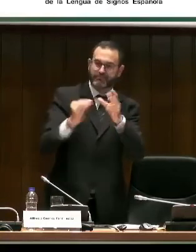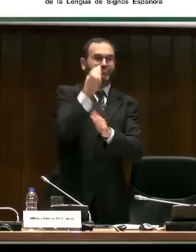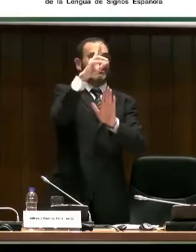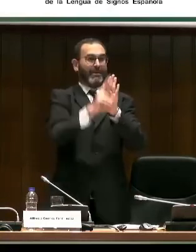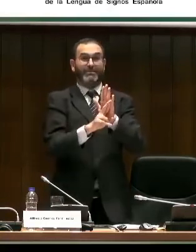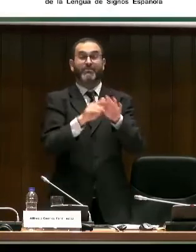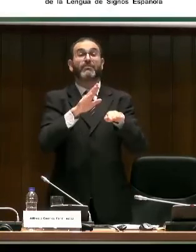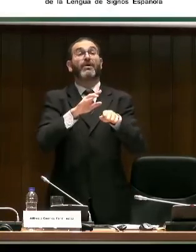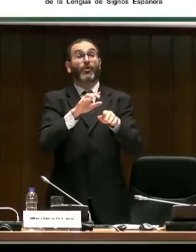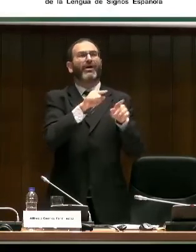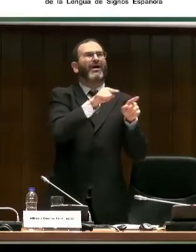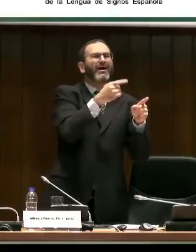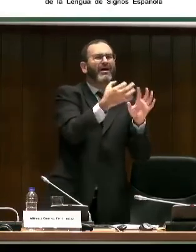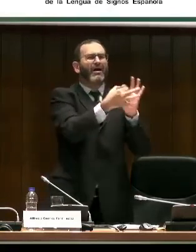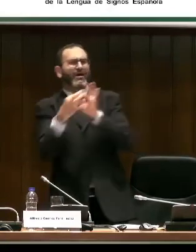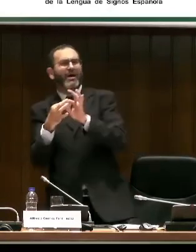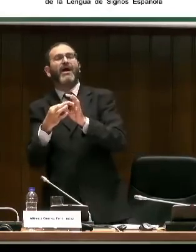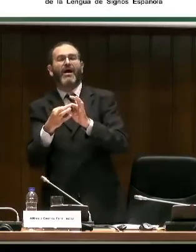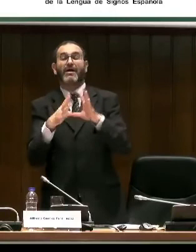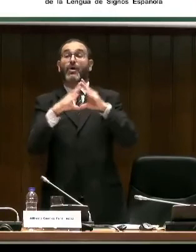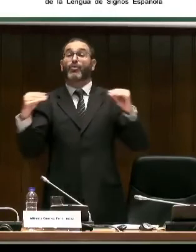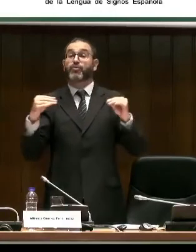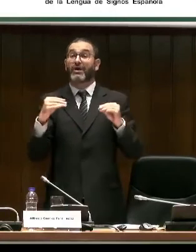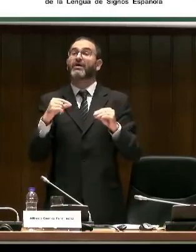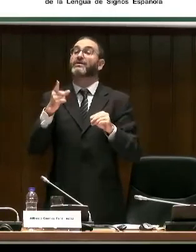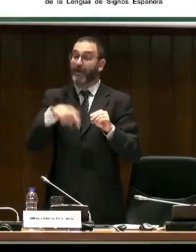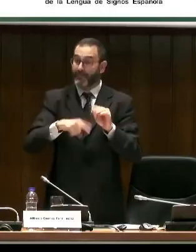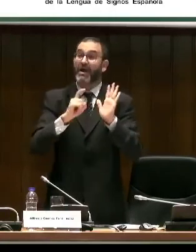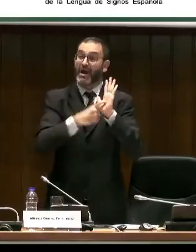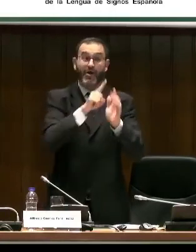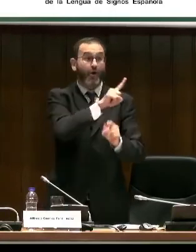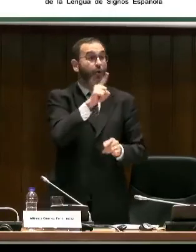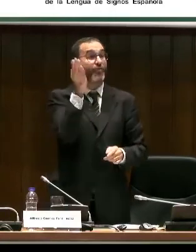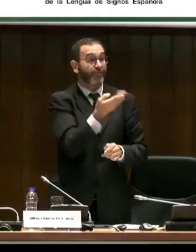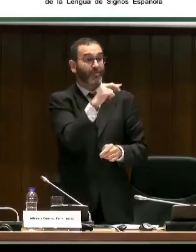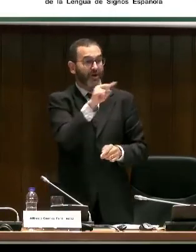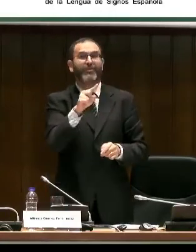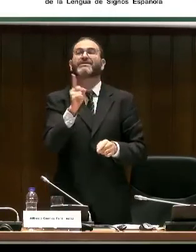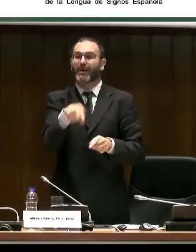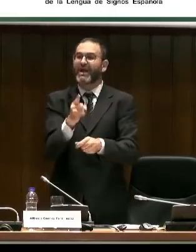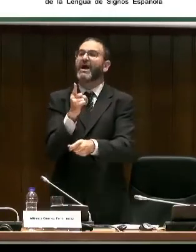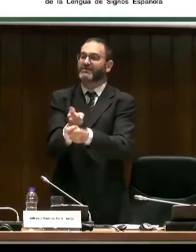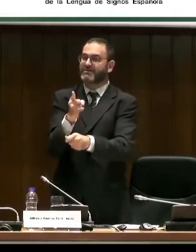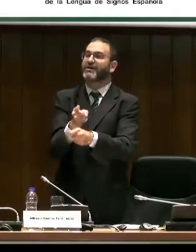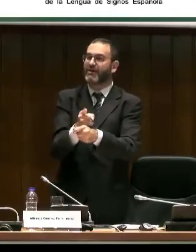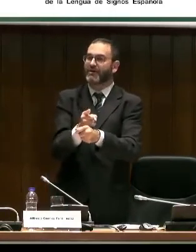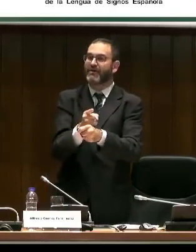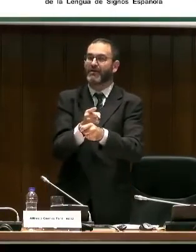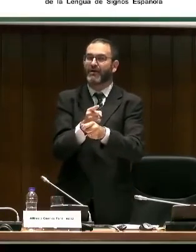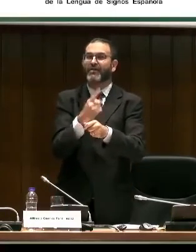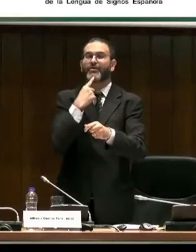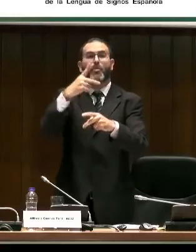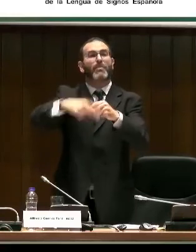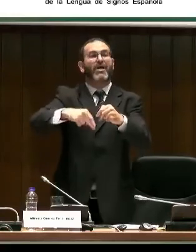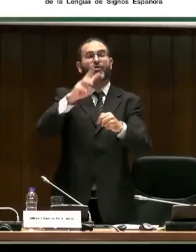de una vez y por todas un reglamento que desarrolle la ley nacional, pero en nuestro caso también la ley autonómica de Andalucía, que